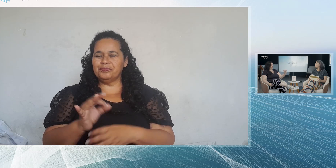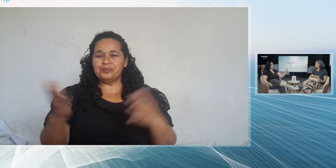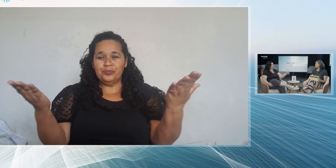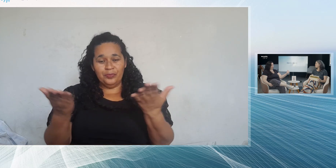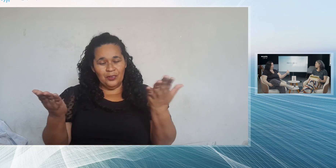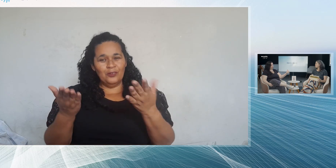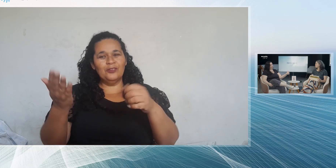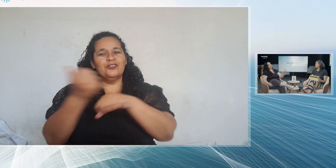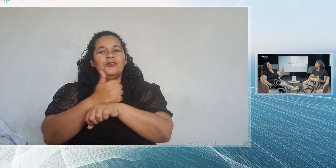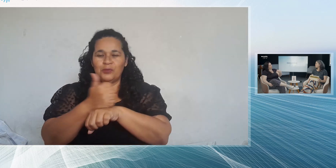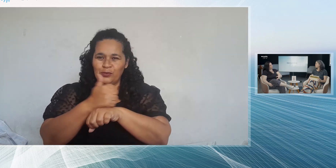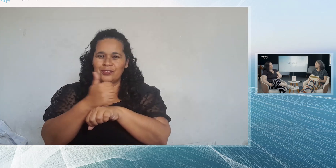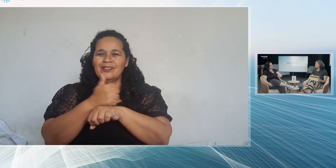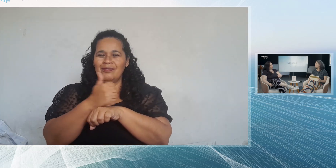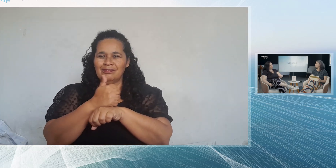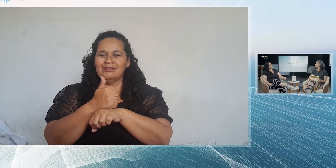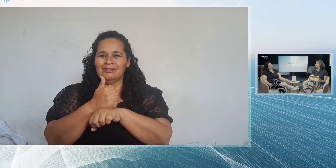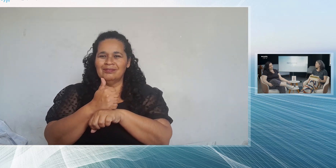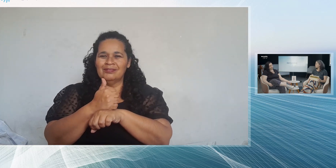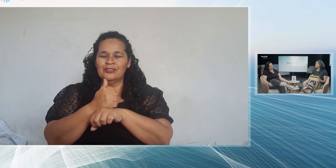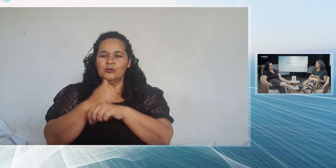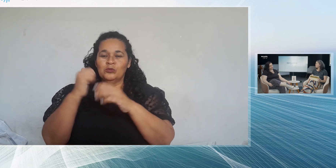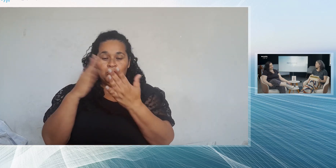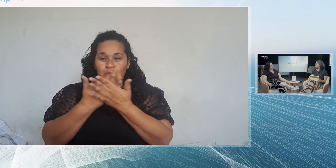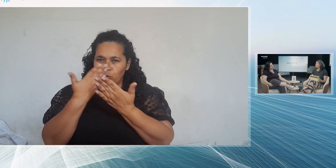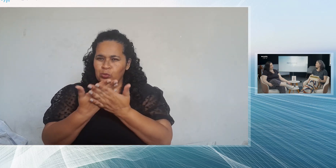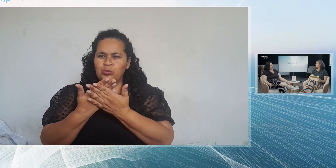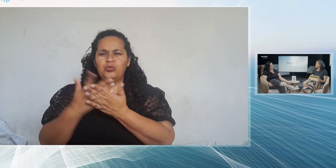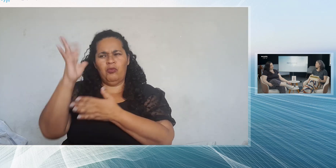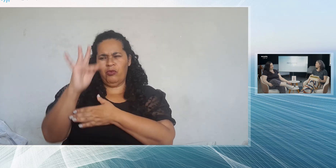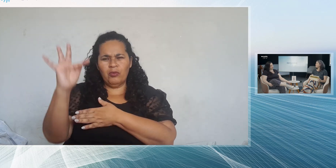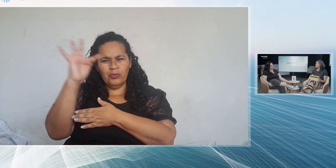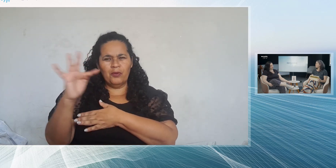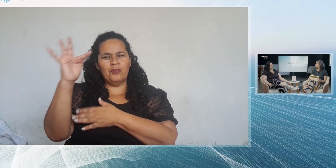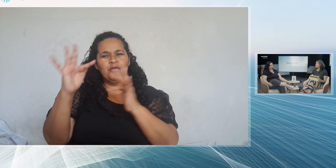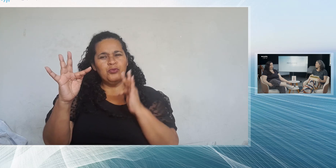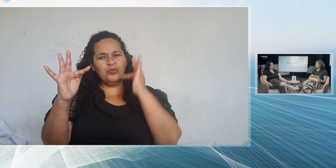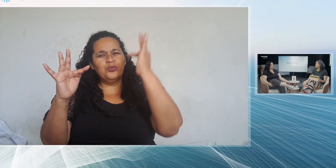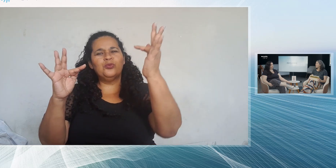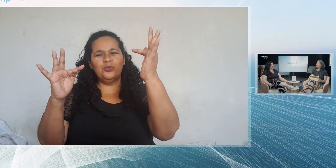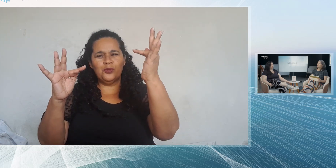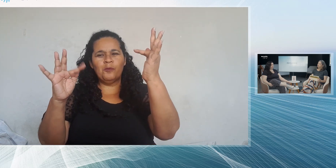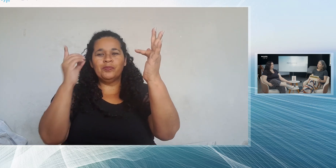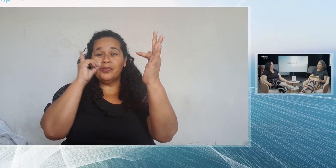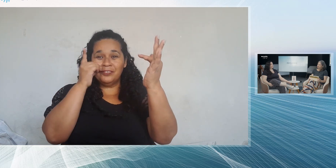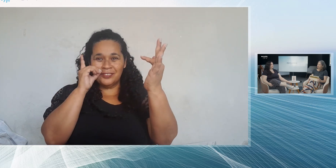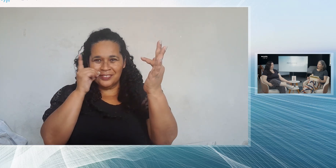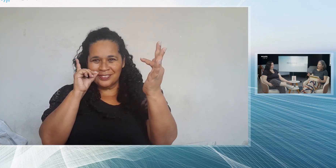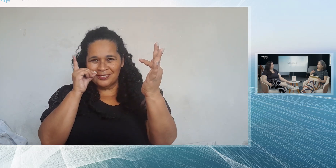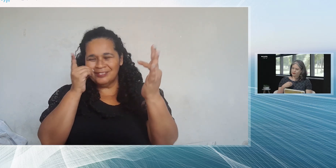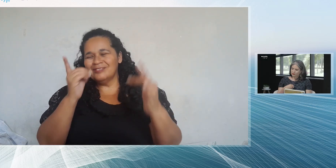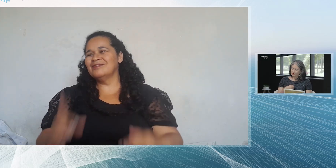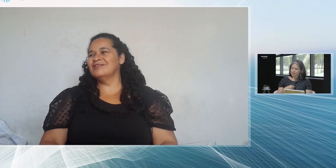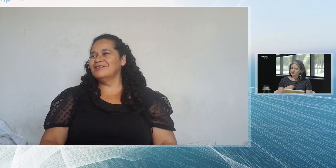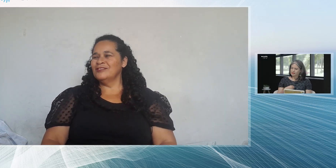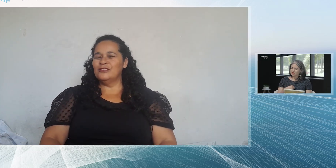e não fica só um diagnóstico, né? Como que eu ajudo? Então, a gente vê na prática que faz toda a diferença. Olha,